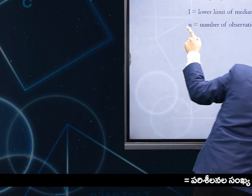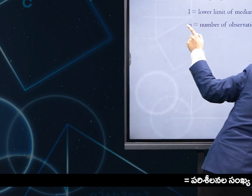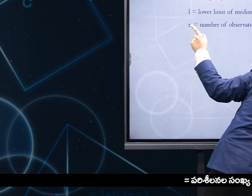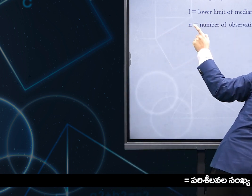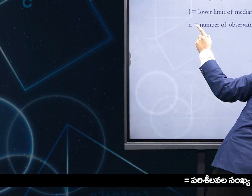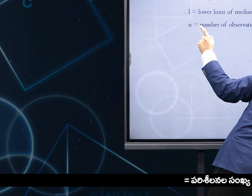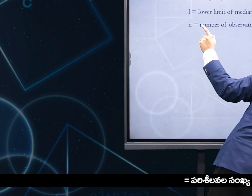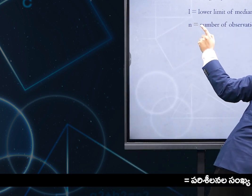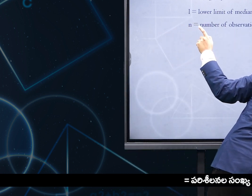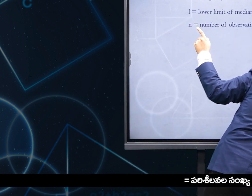పరిశీలనల సంఖ్య